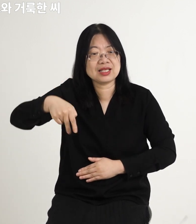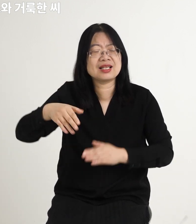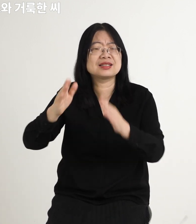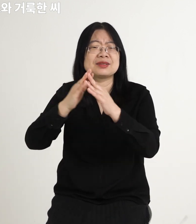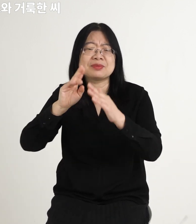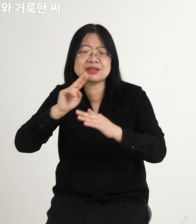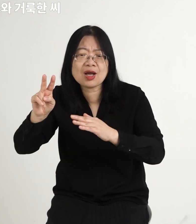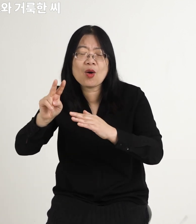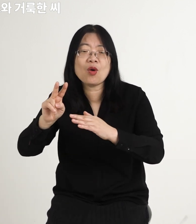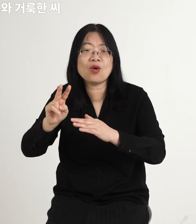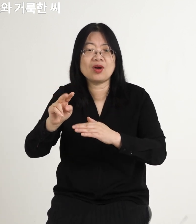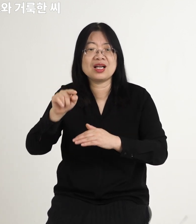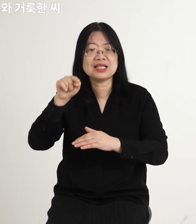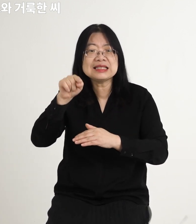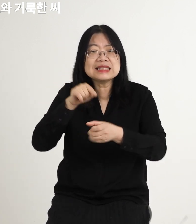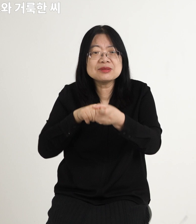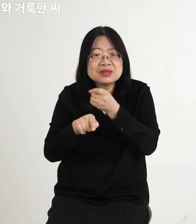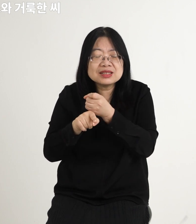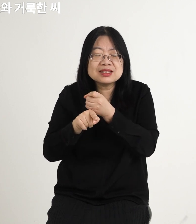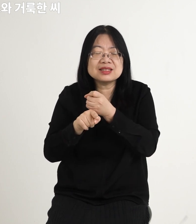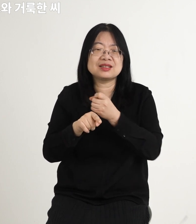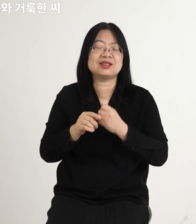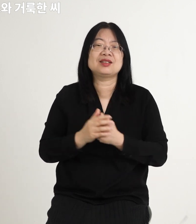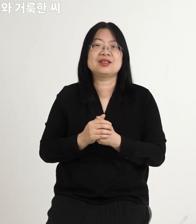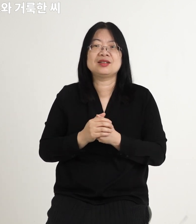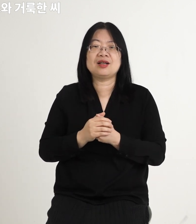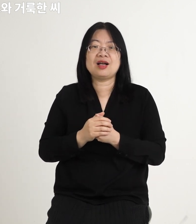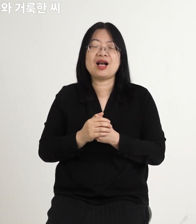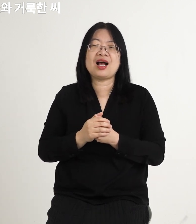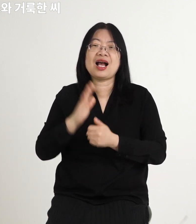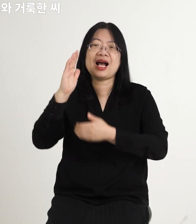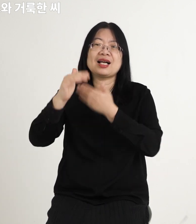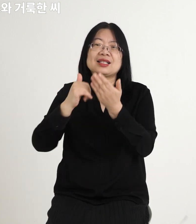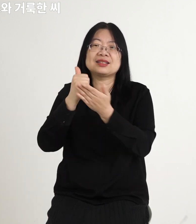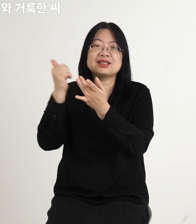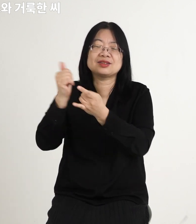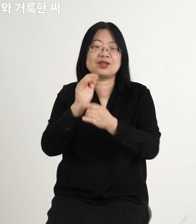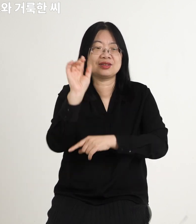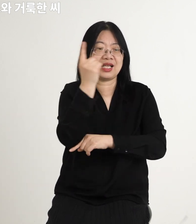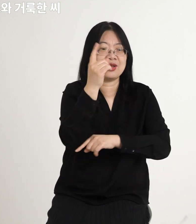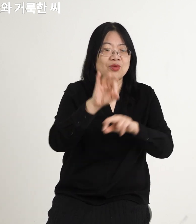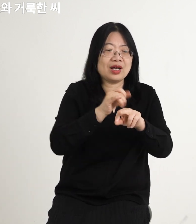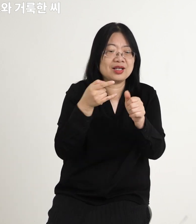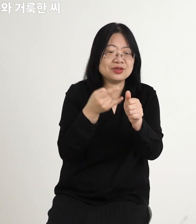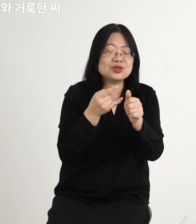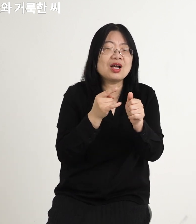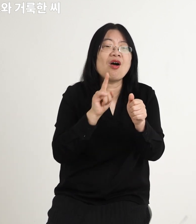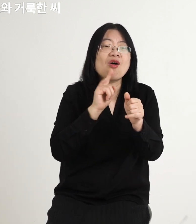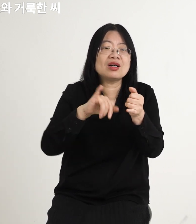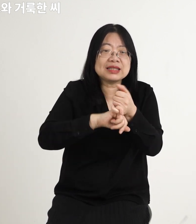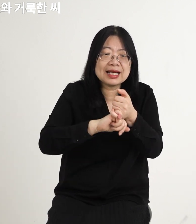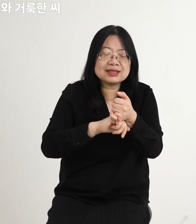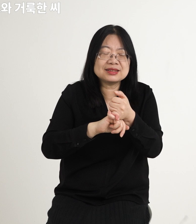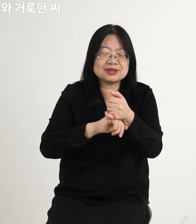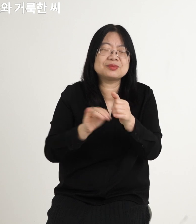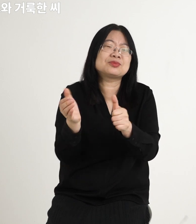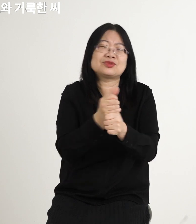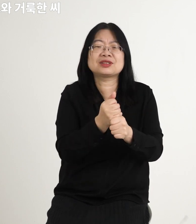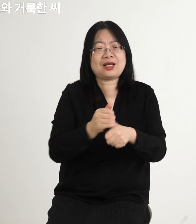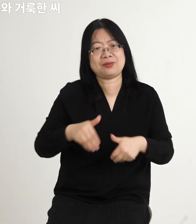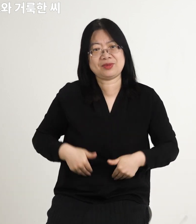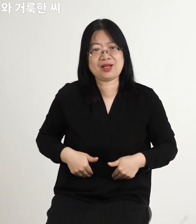다윗의 언약을 붙잡고 있어야 되는 집이에요. 아까 사무엘하 7장에서 보았던